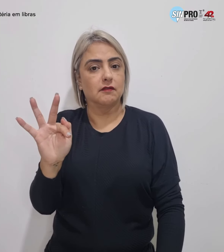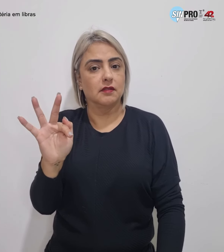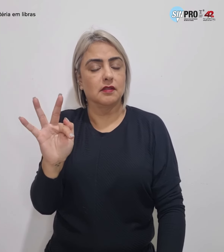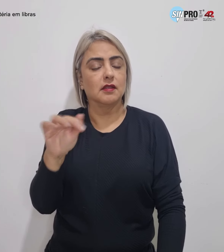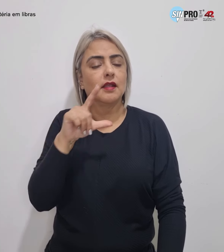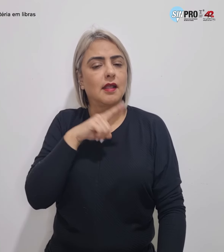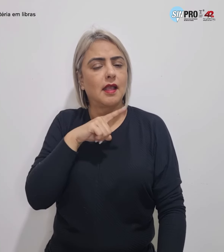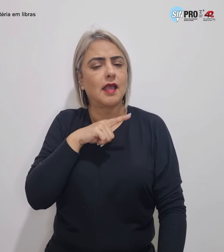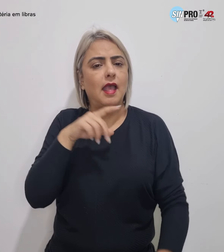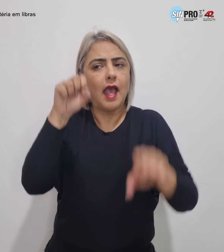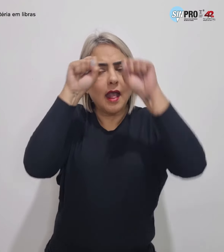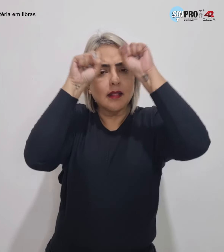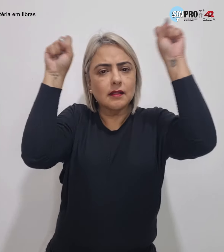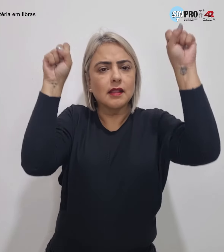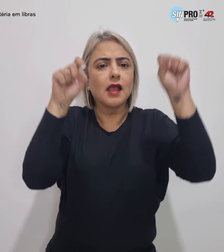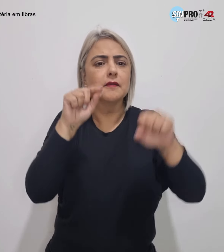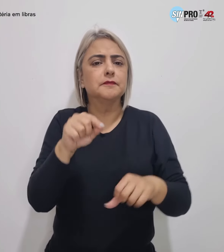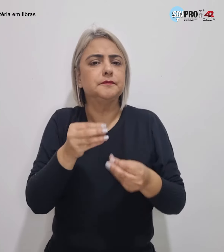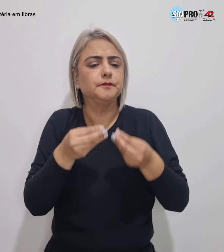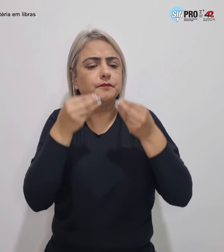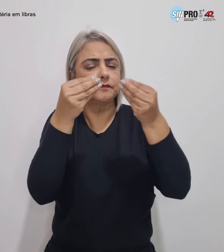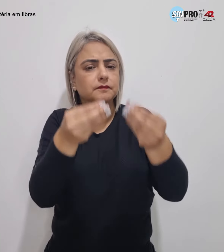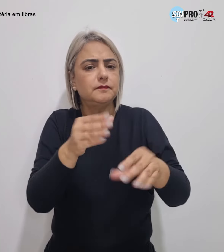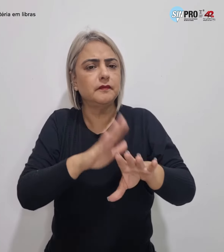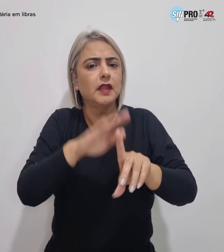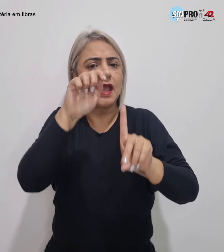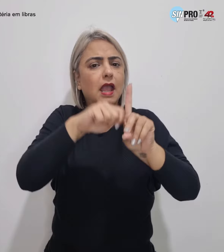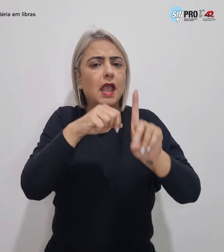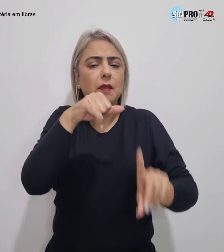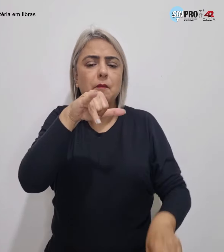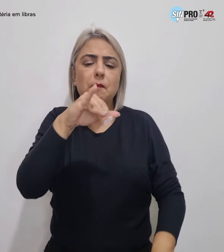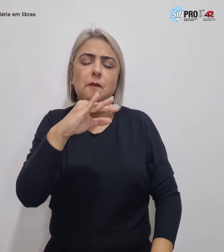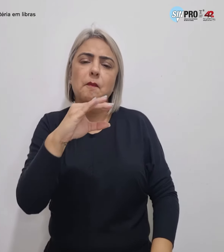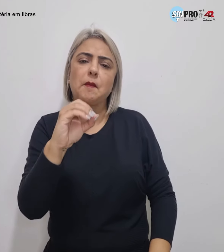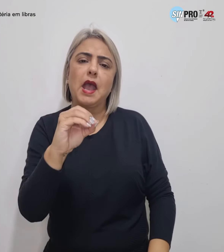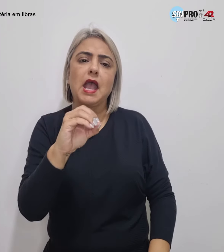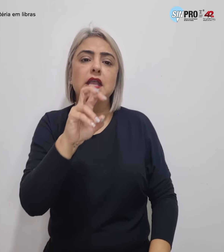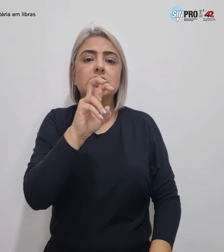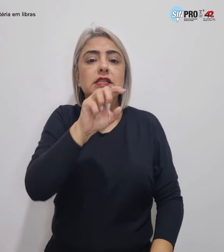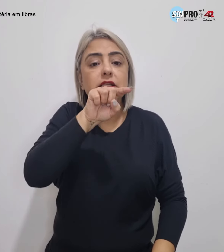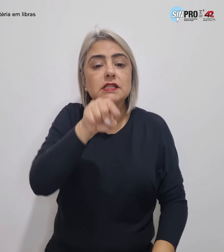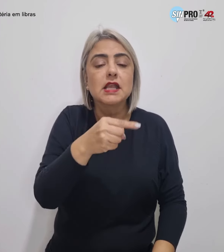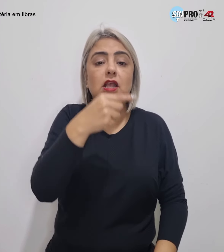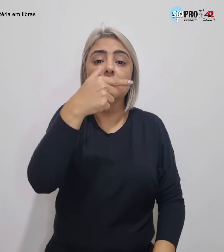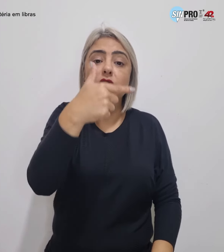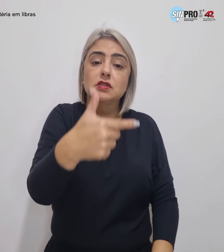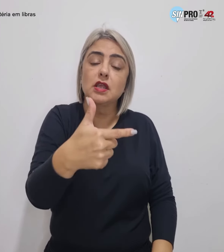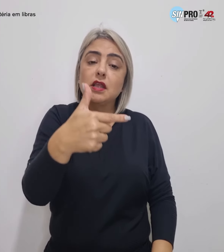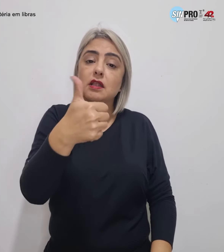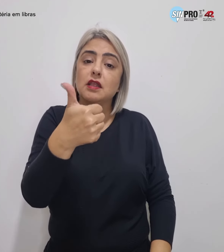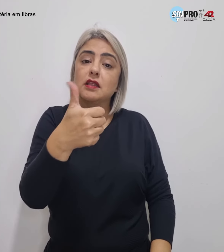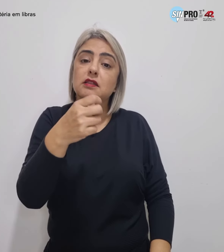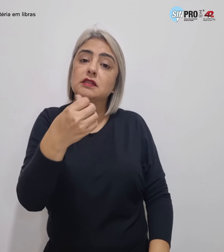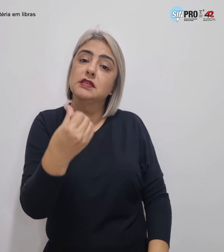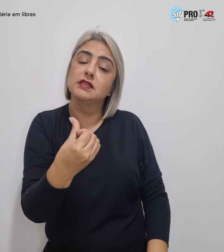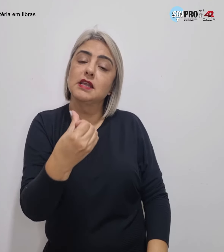a corte concedeu até maio deste ano 5.216 medidas